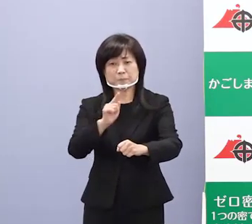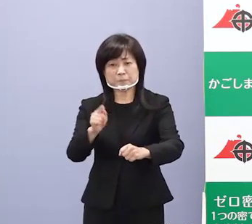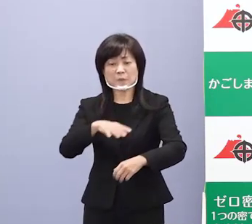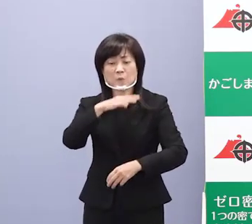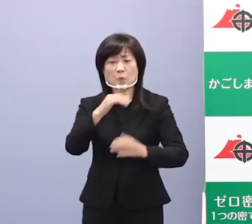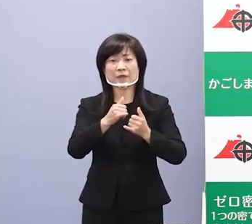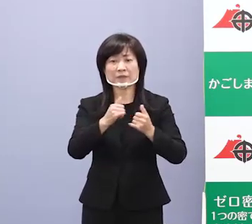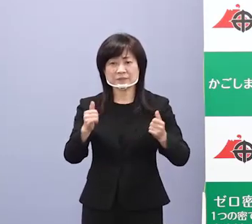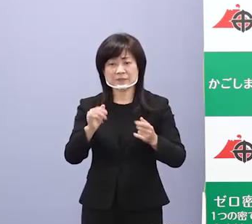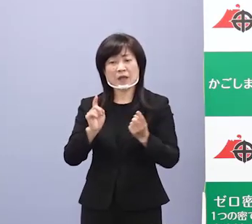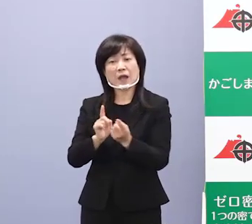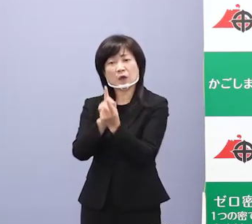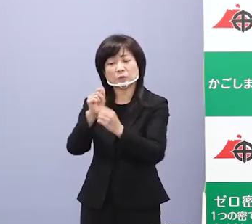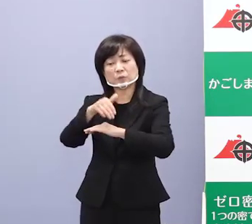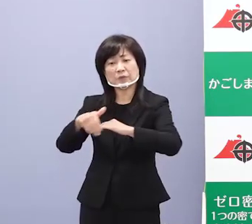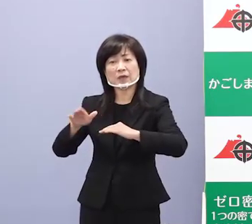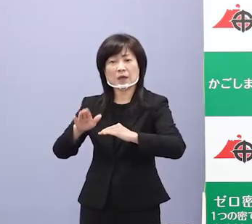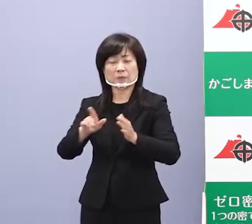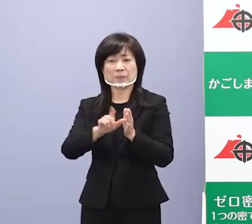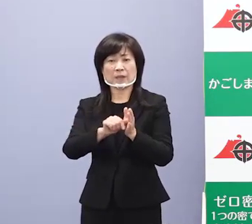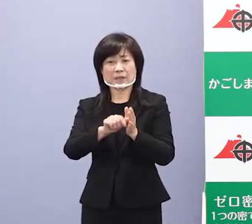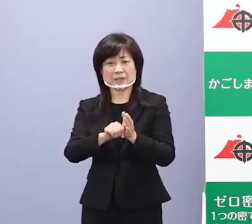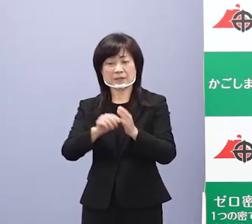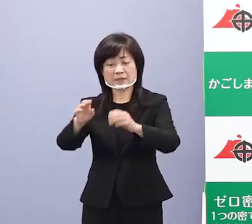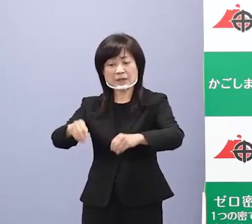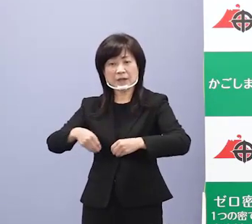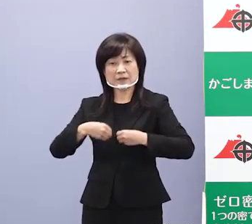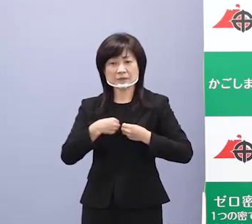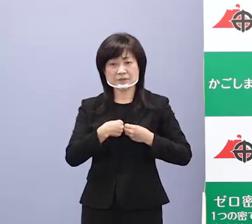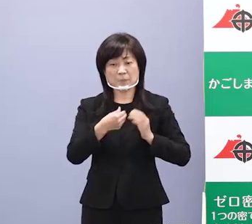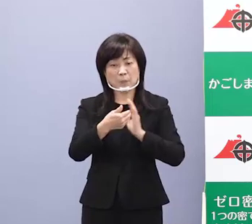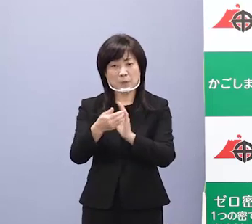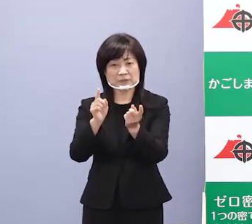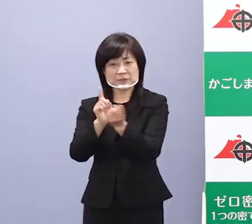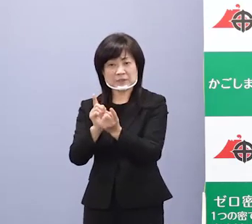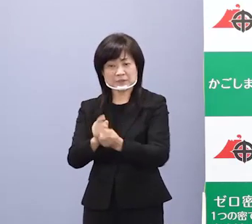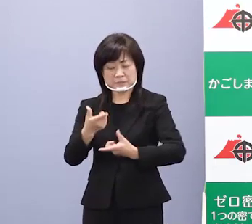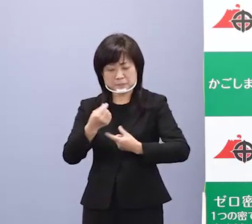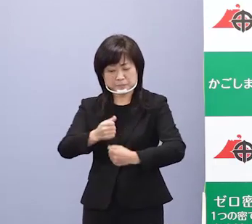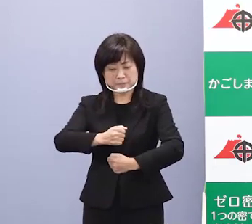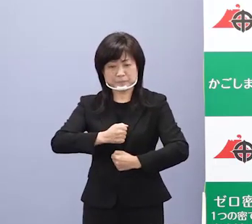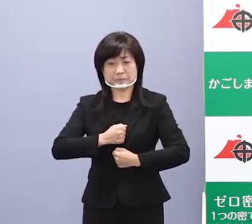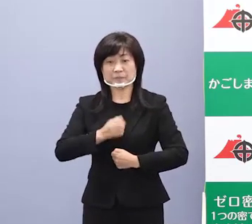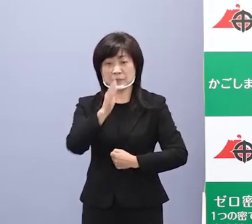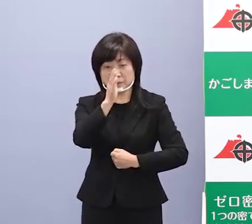齢者と会う予定がある方は、感染対策の徹底をお願いいたします。